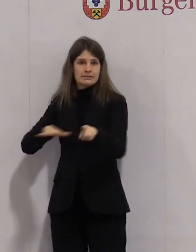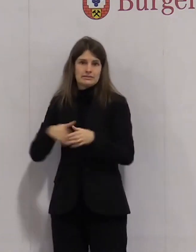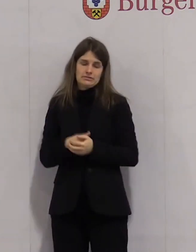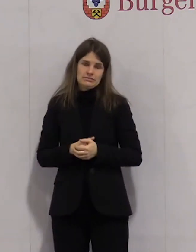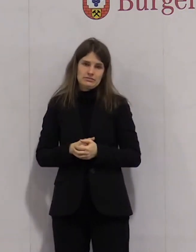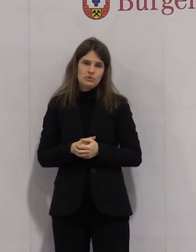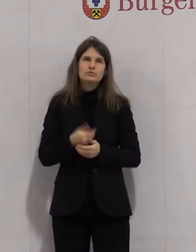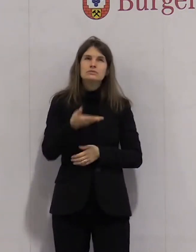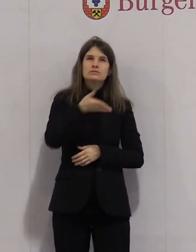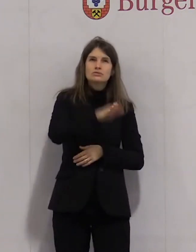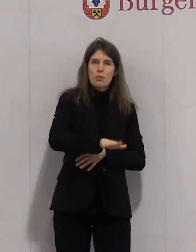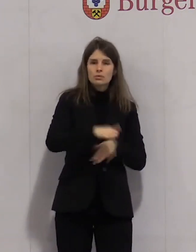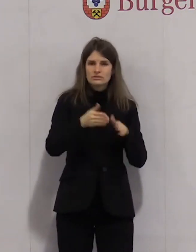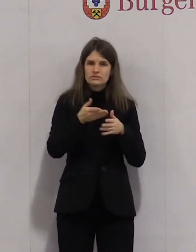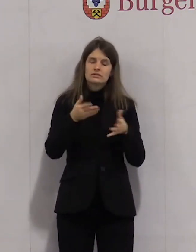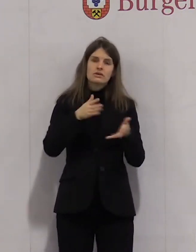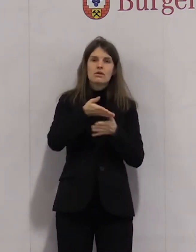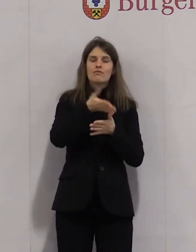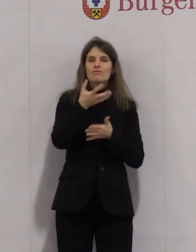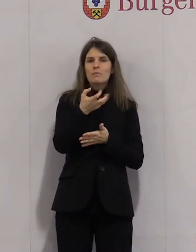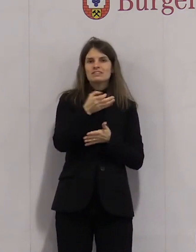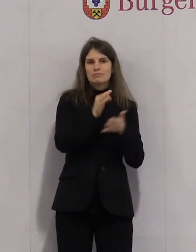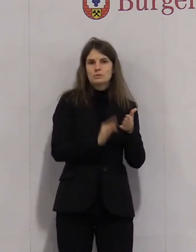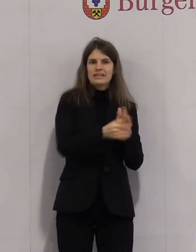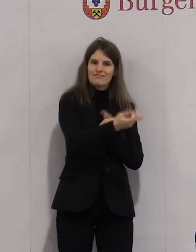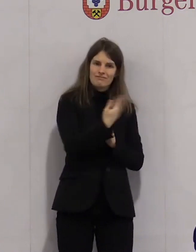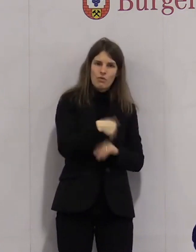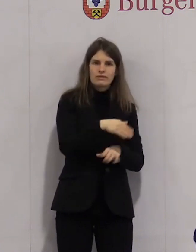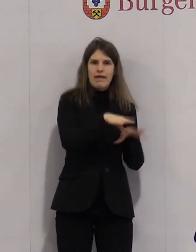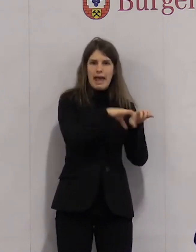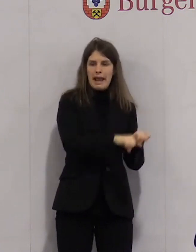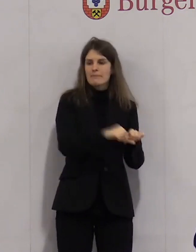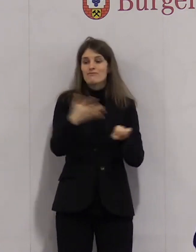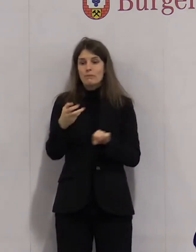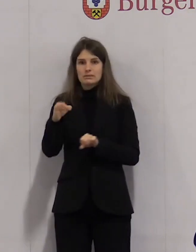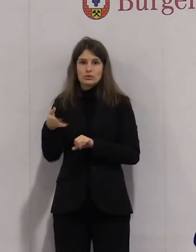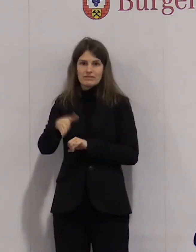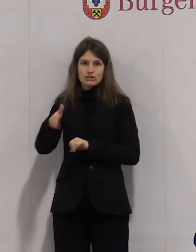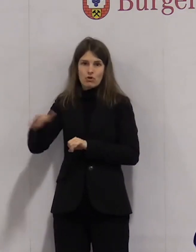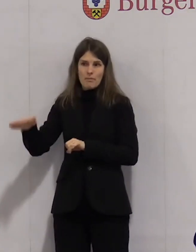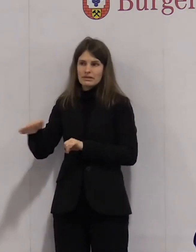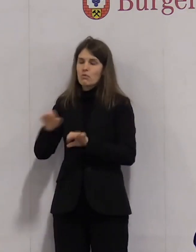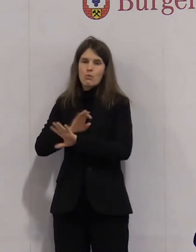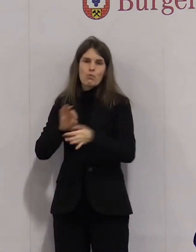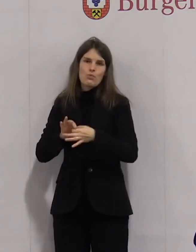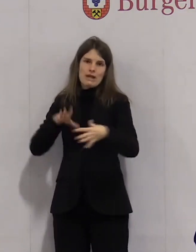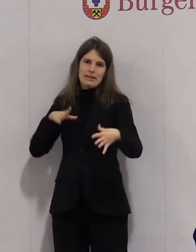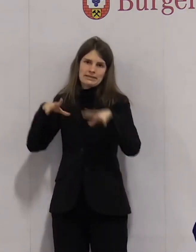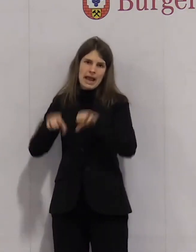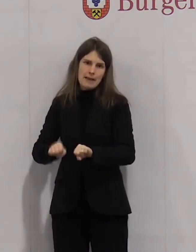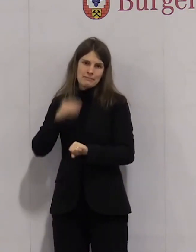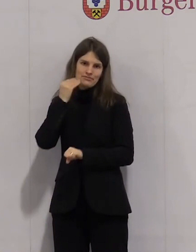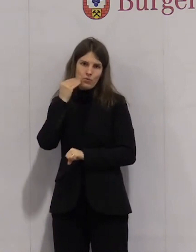als die hälfte der todesfälle nicht ausgegangen wenn wir uns die infektions lage in den einzelnen